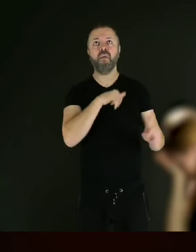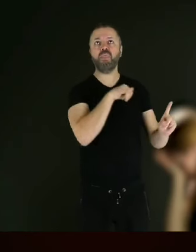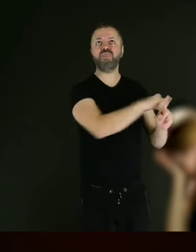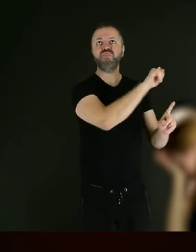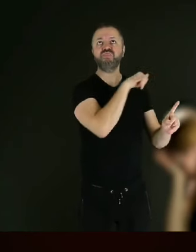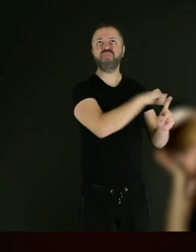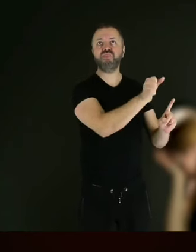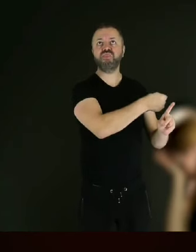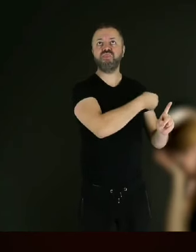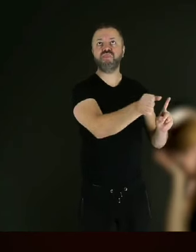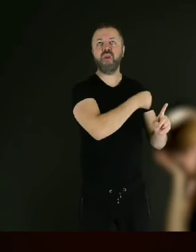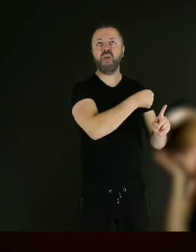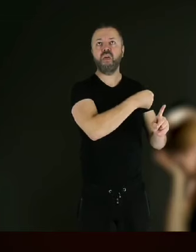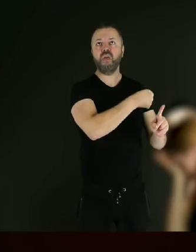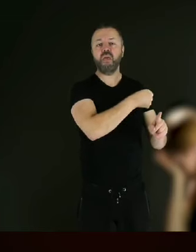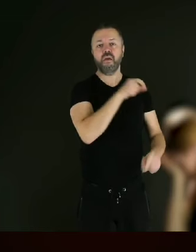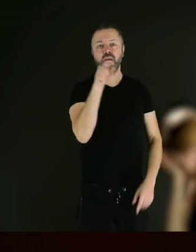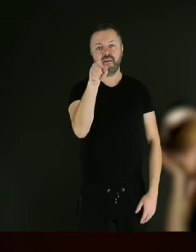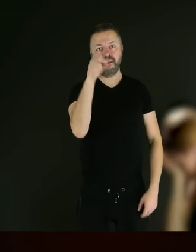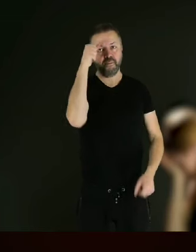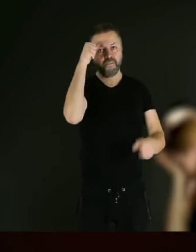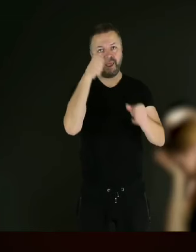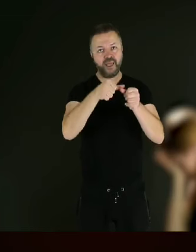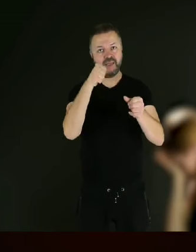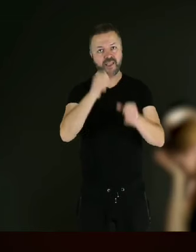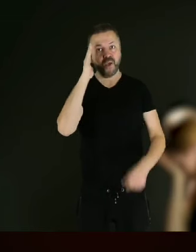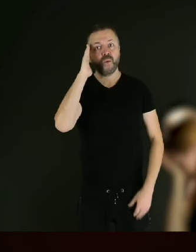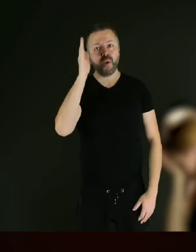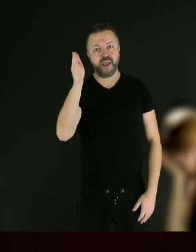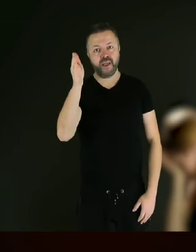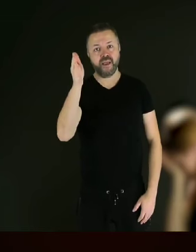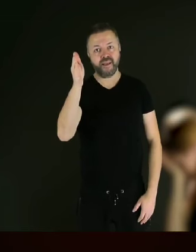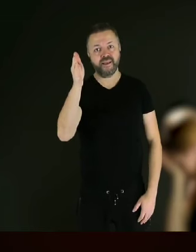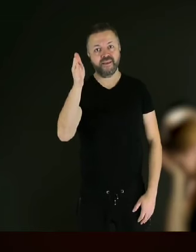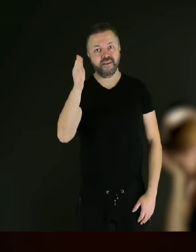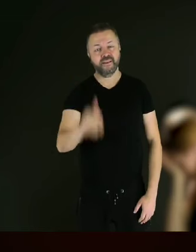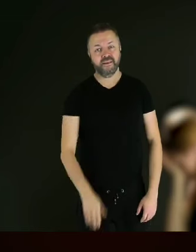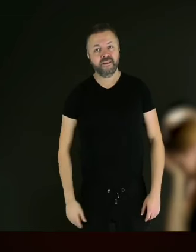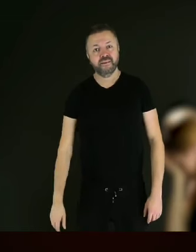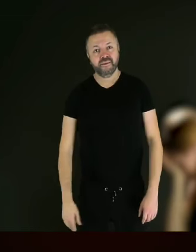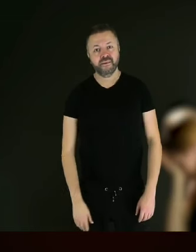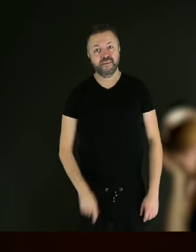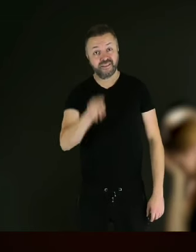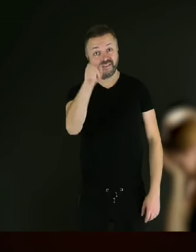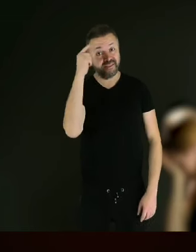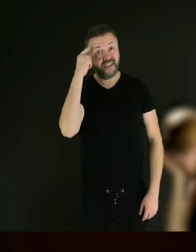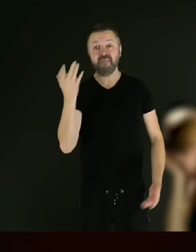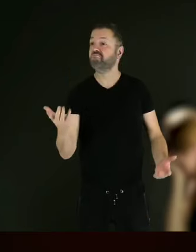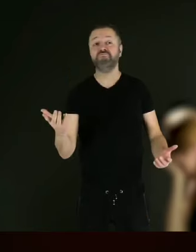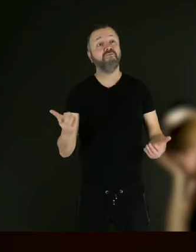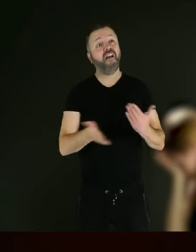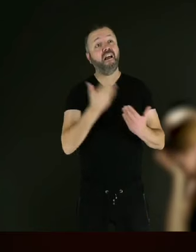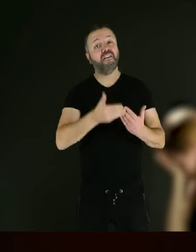Современные машины стали очень самостоятельными. И речь не только про самолёты с автобилом. На